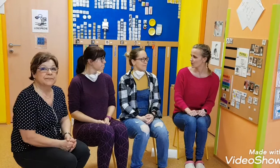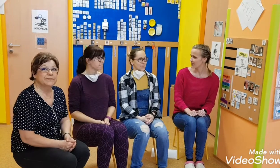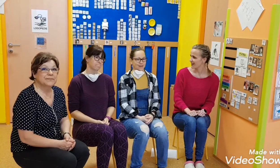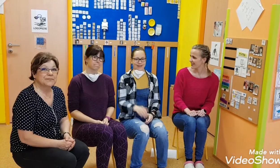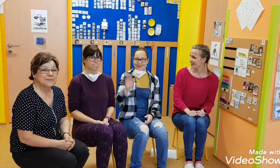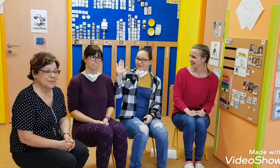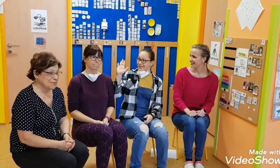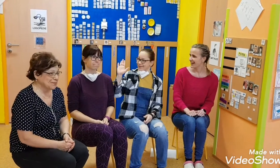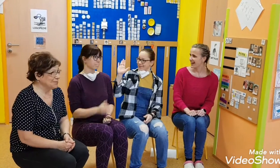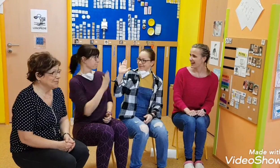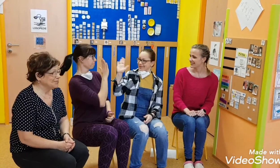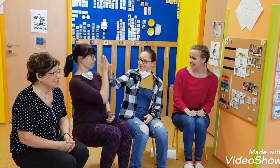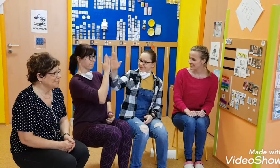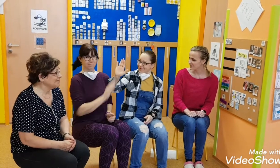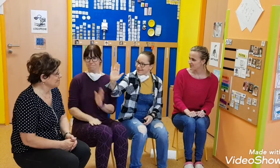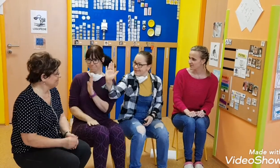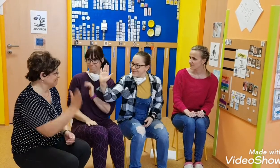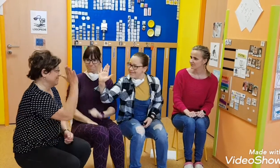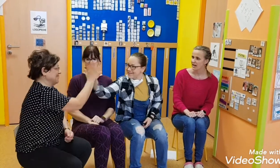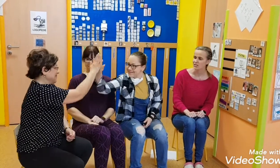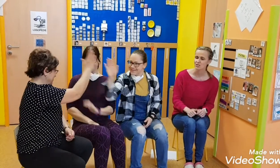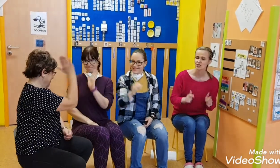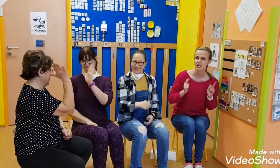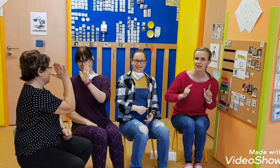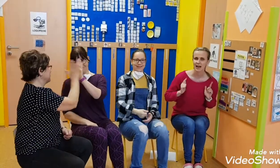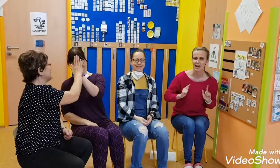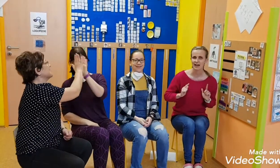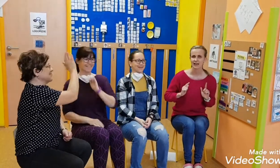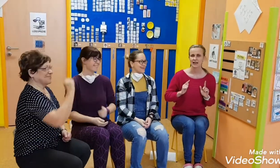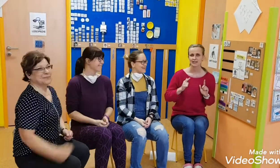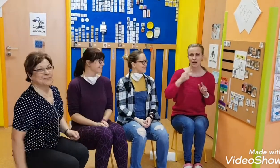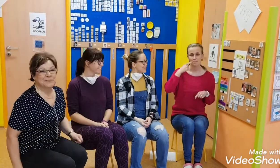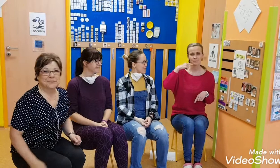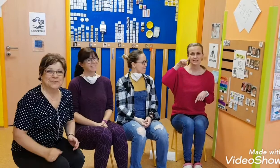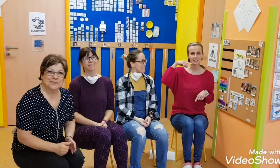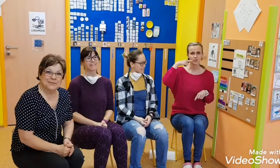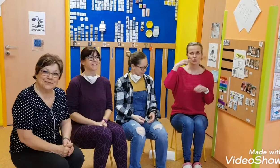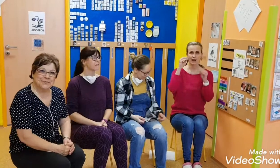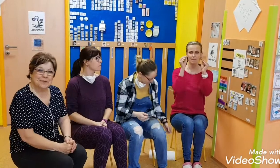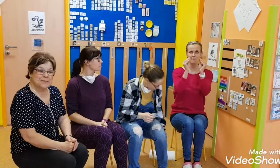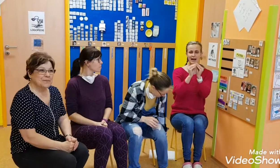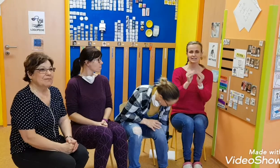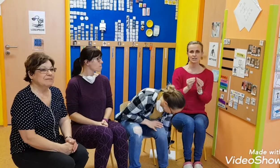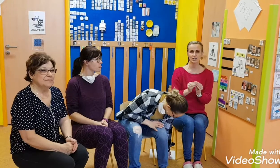šikovné. A teď nás čeká ta písničková básnička